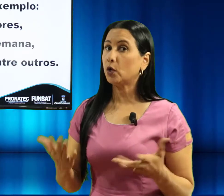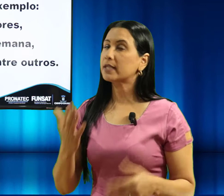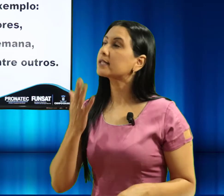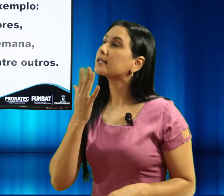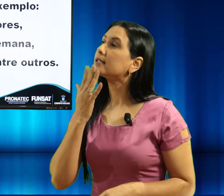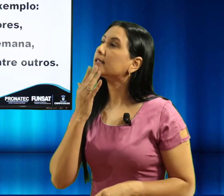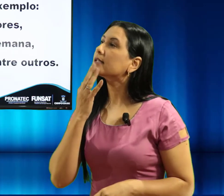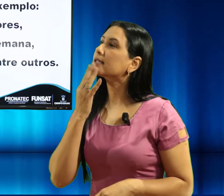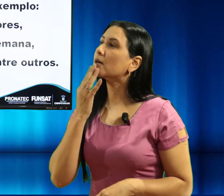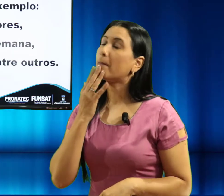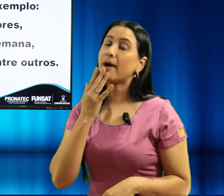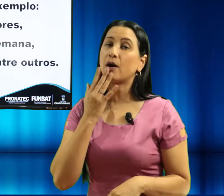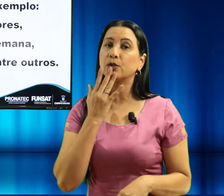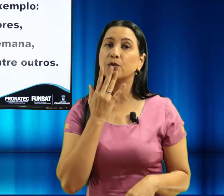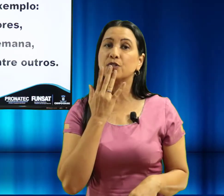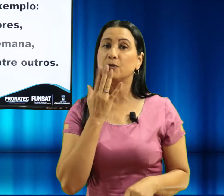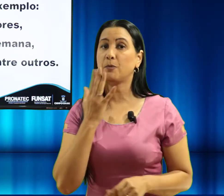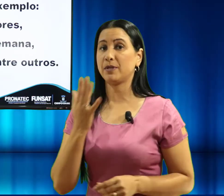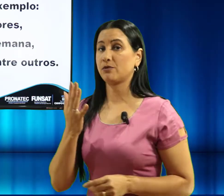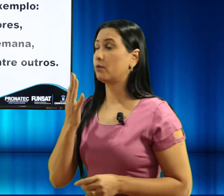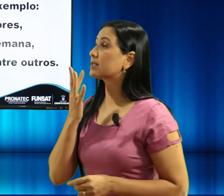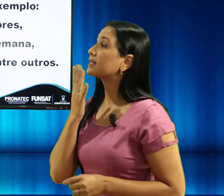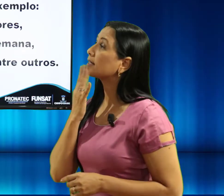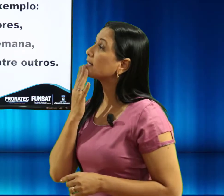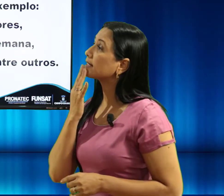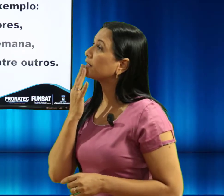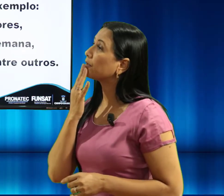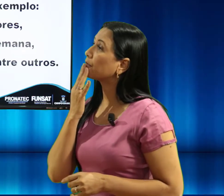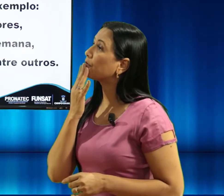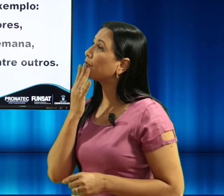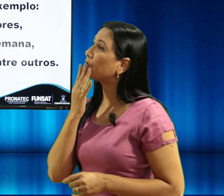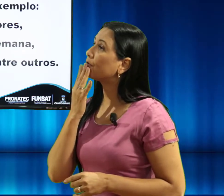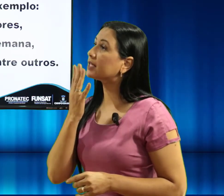cores, São Paulo e Curitiba o pessoal usa esse aqui, ó, cores.